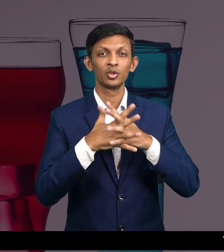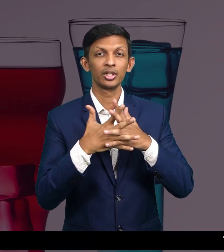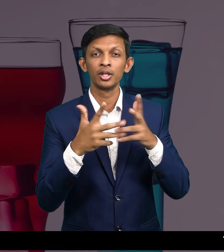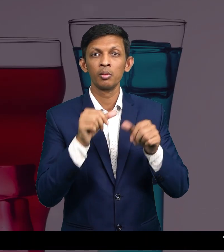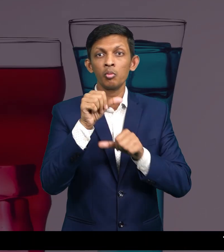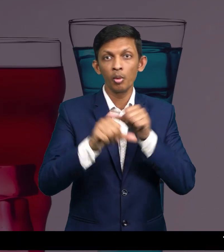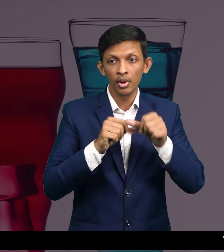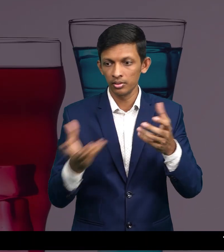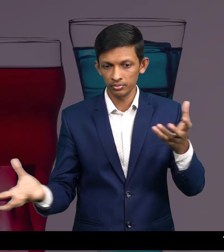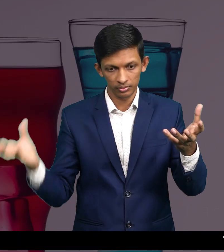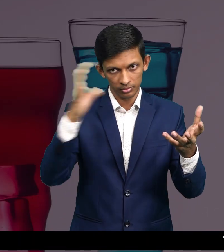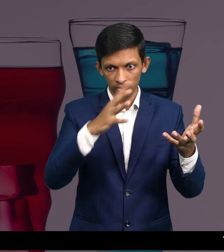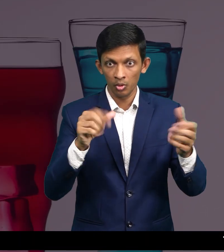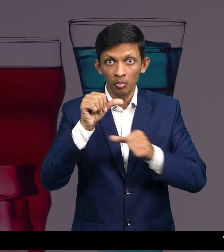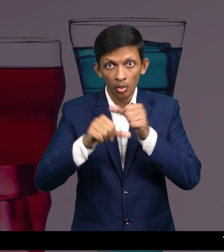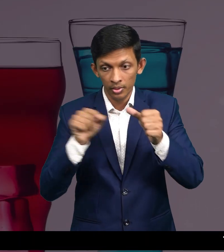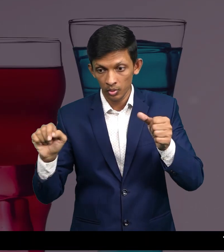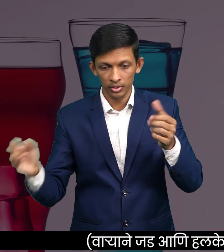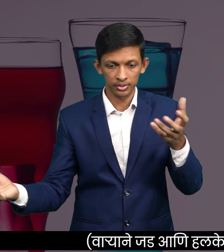विणणे,